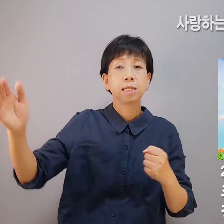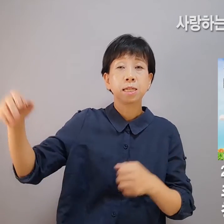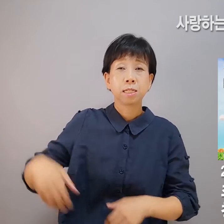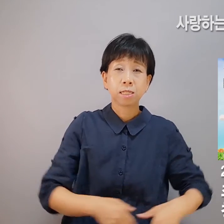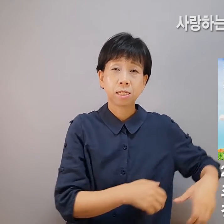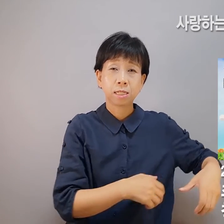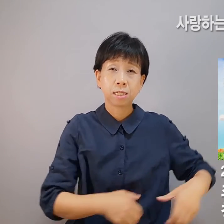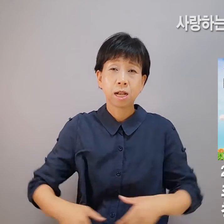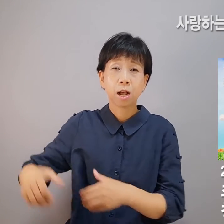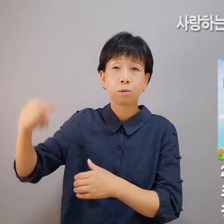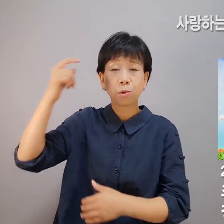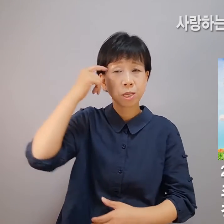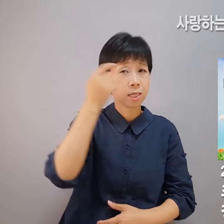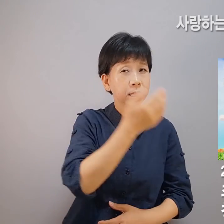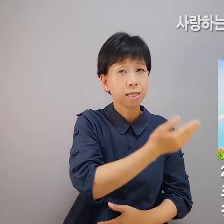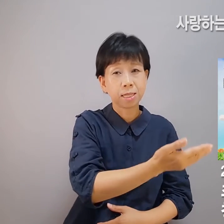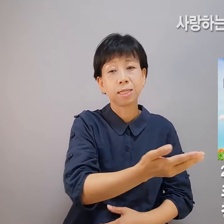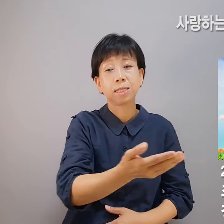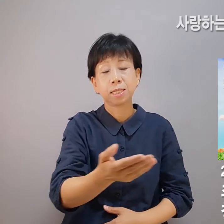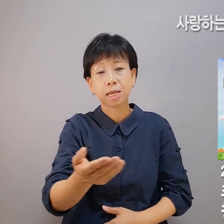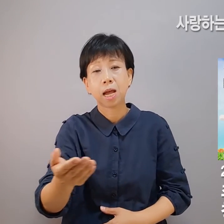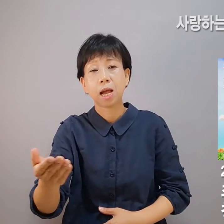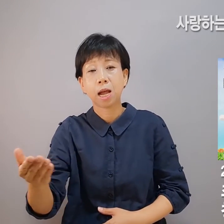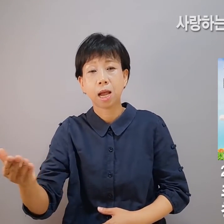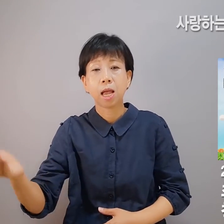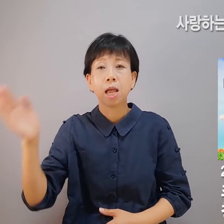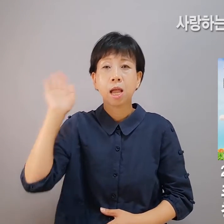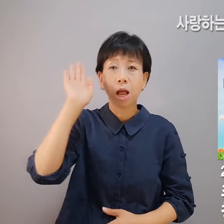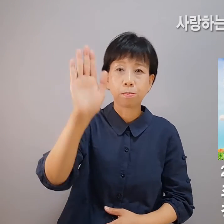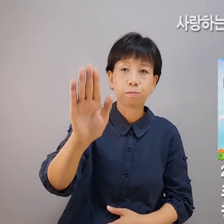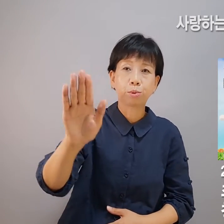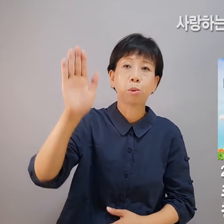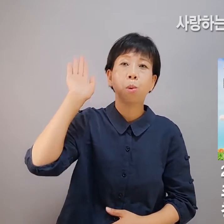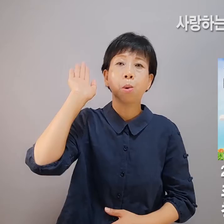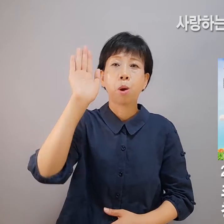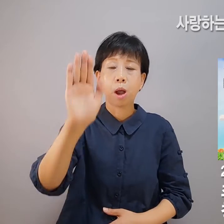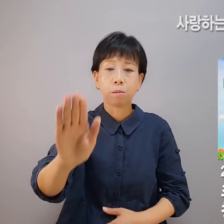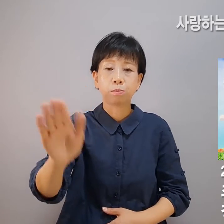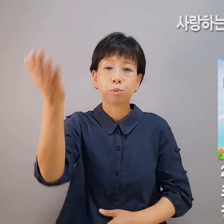인도하시리니 왜 지체를 하고 있느냐.